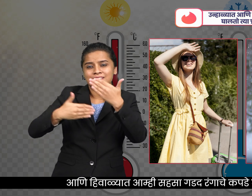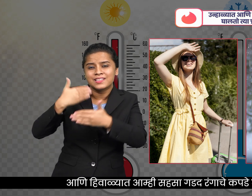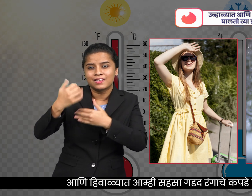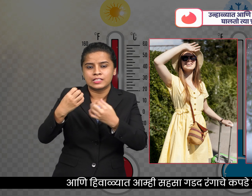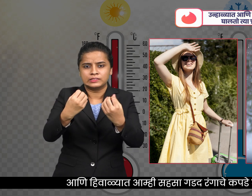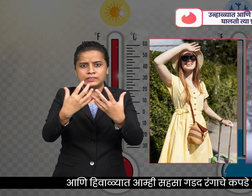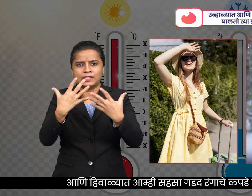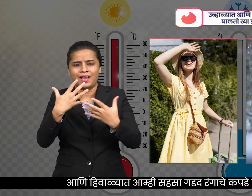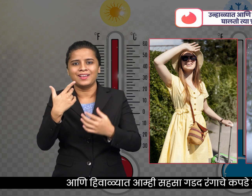घालतो.